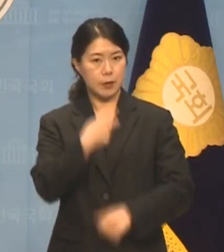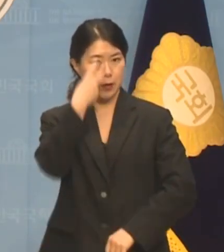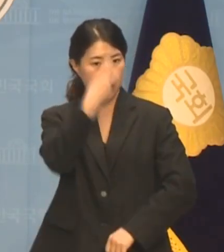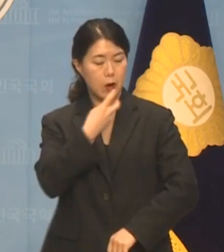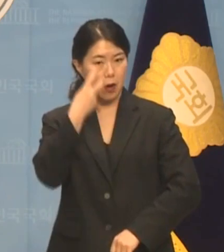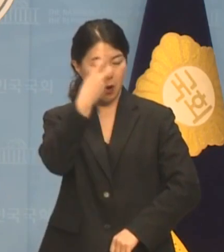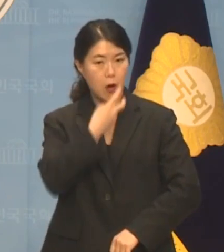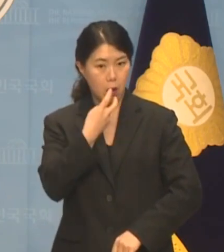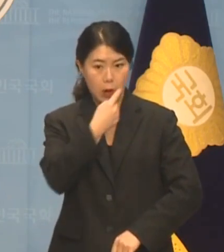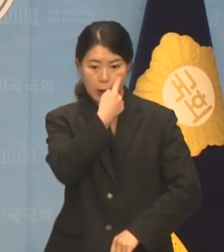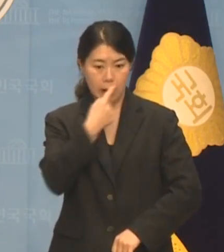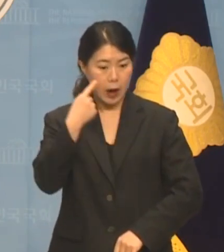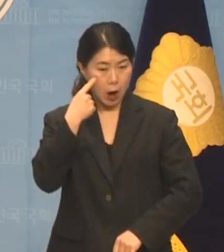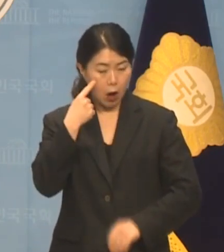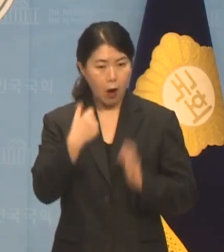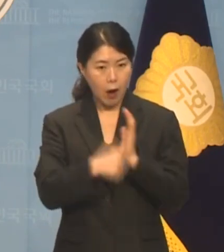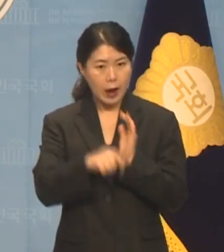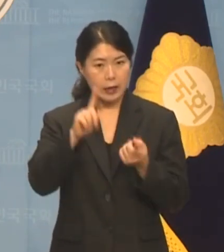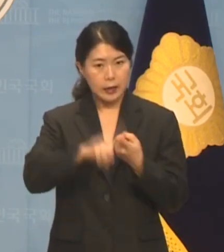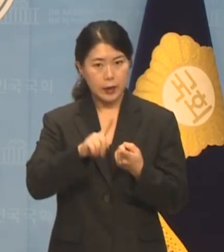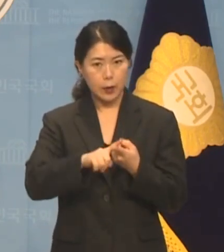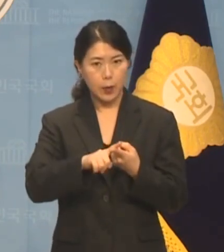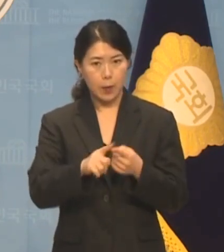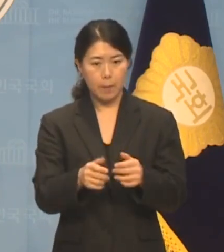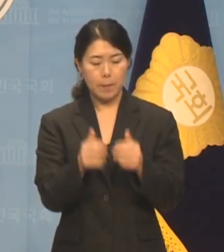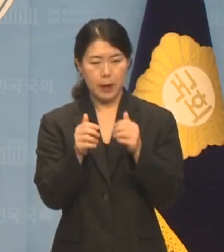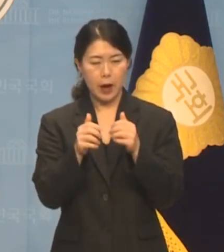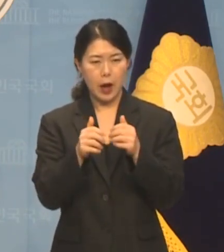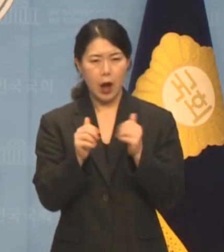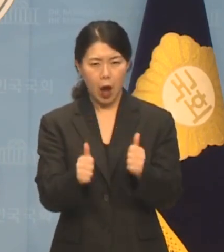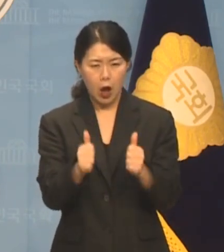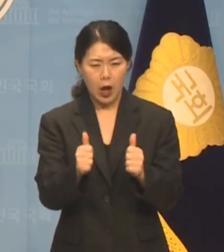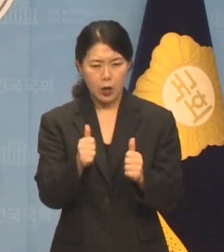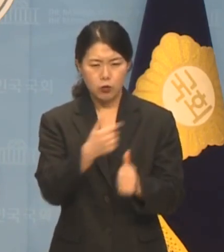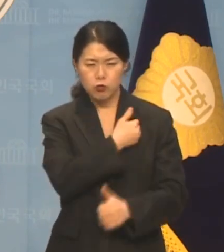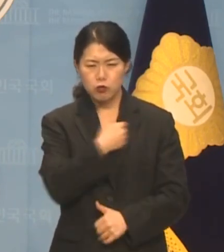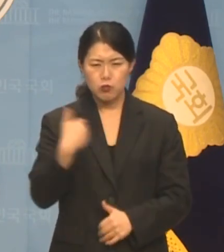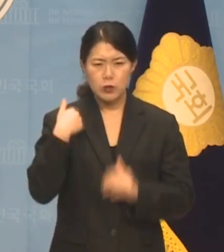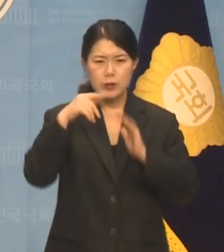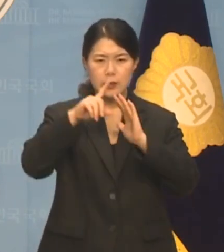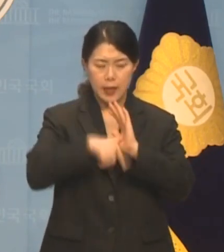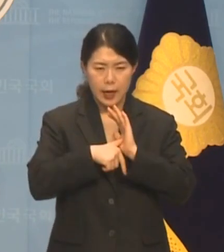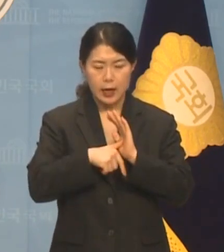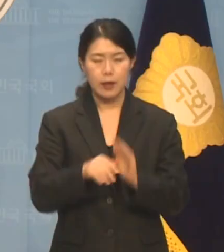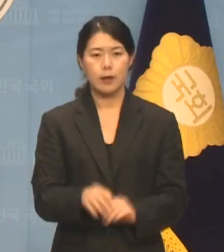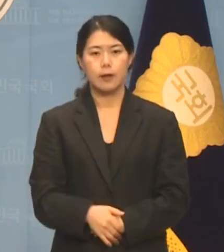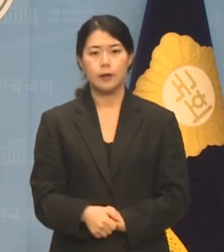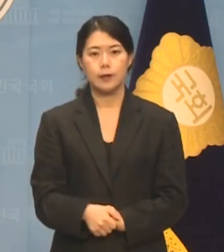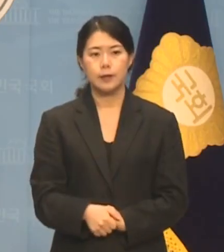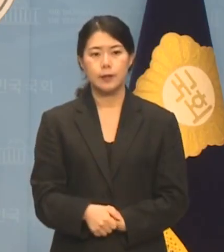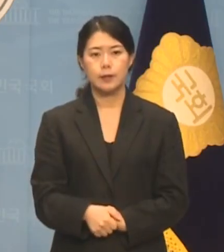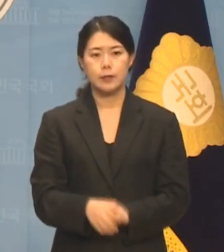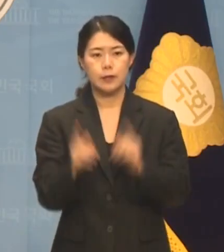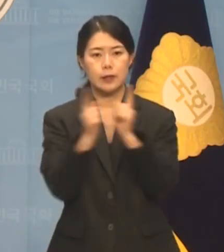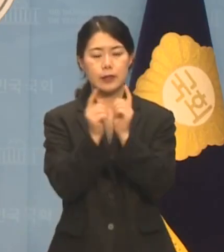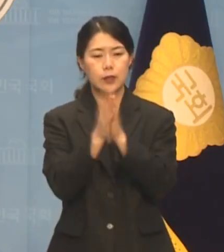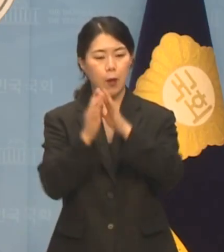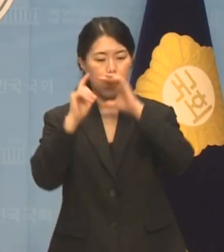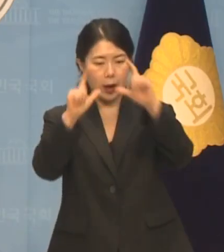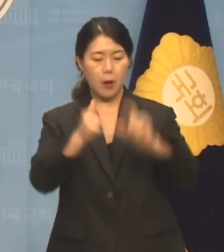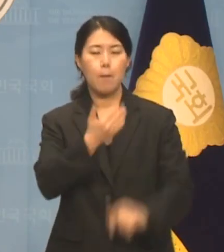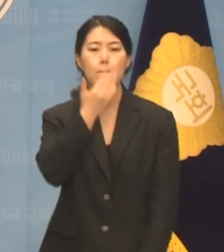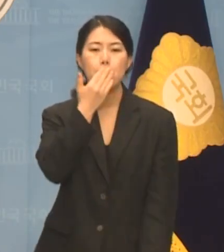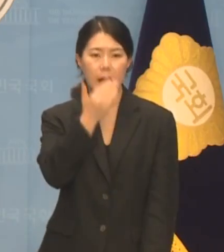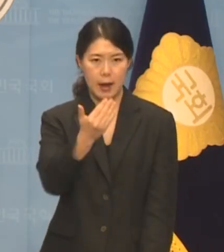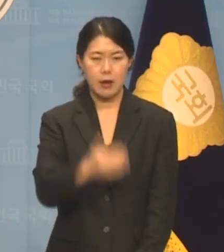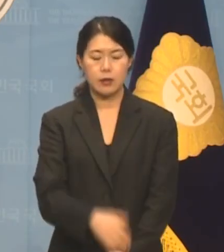증거에 의하여 판결하기에 충분하다고 인정한 때에는 피고 사건에 의하여 직접 판결을 할 수